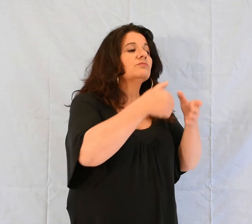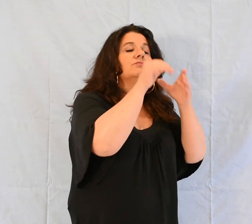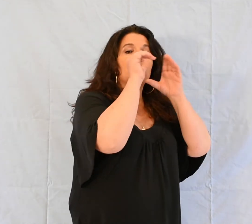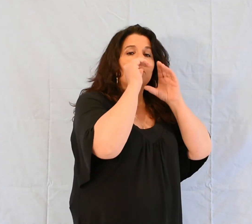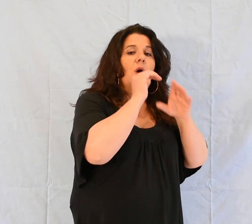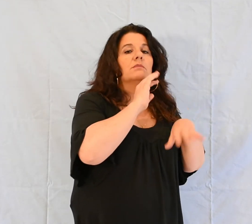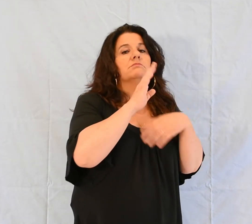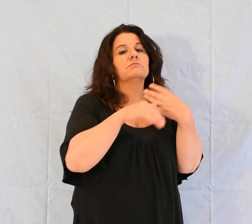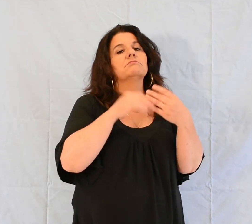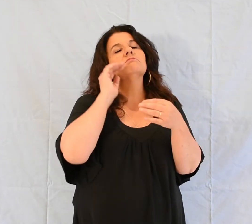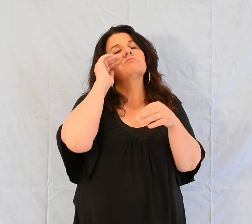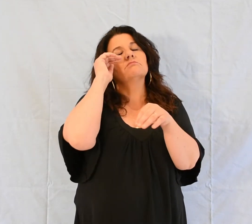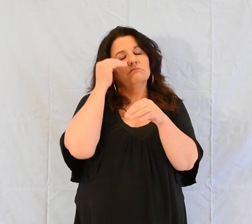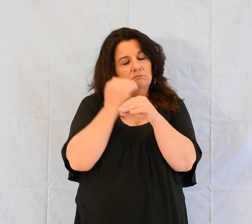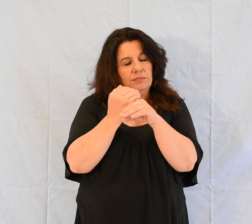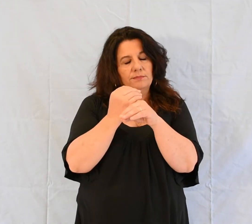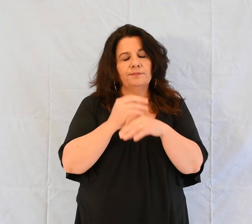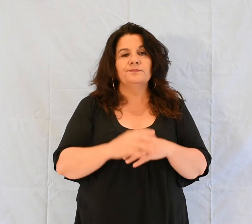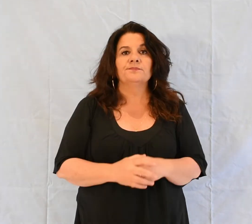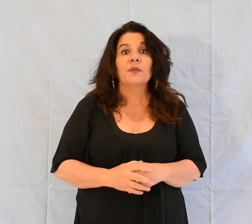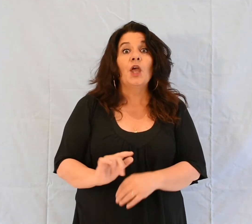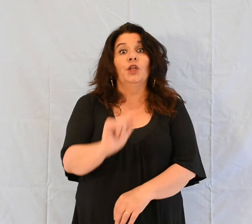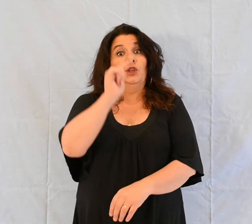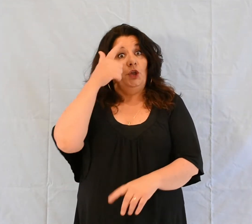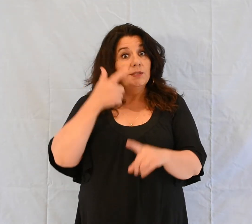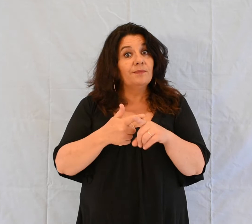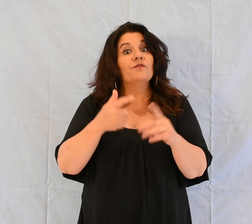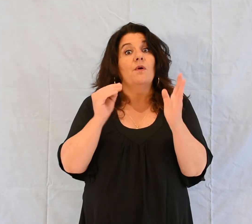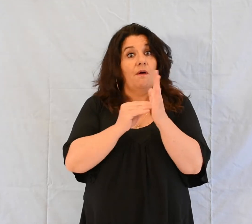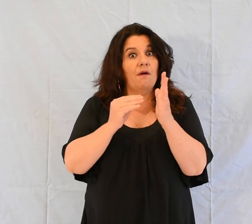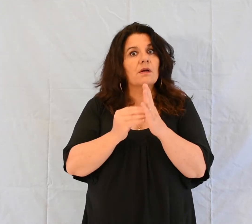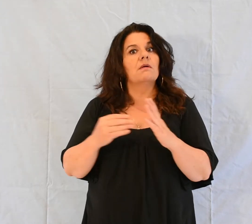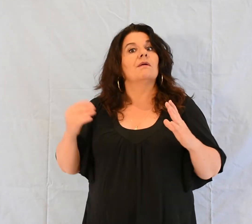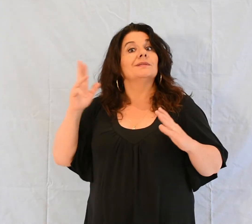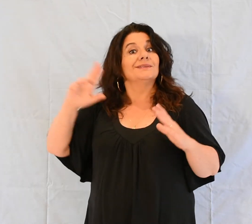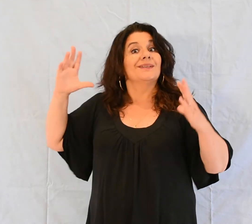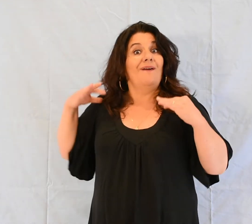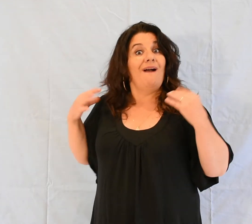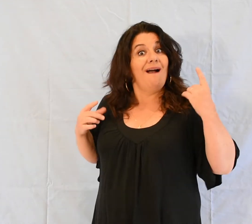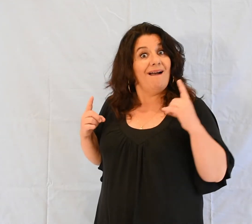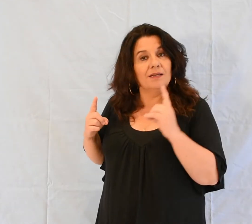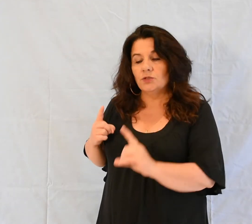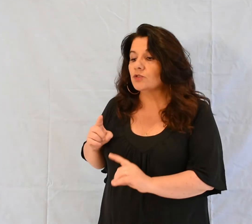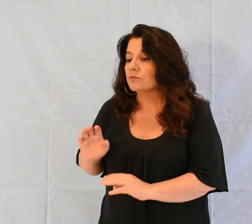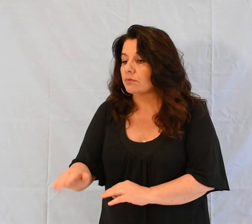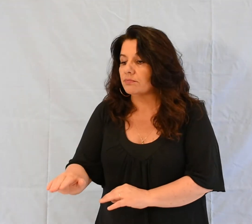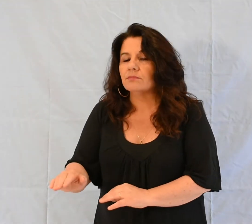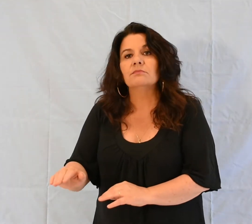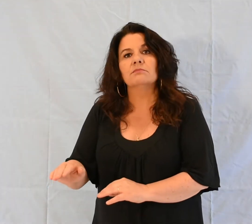Une seconde fois, l'ange du Seigneur le toucha et lui dit « Lève-toi et mange,